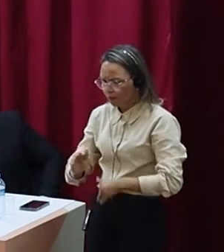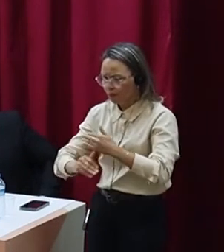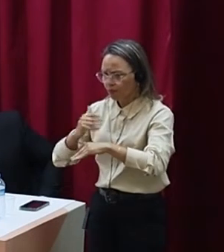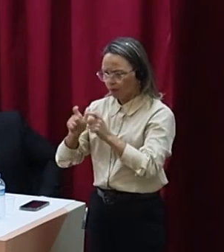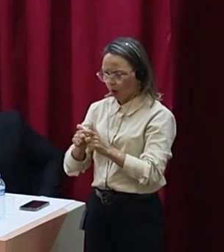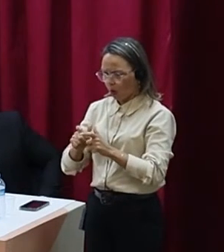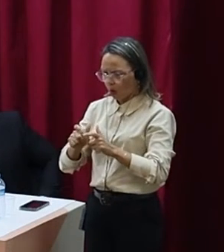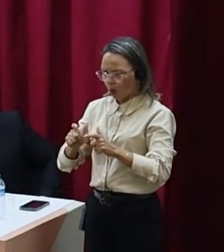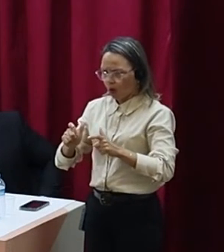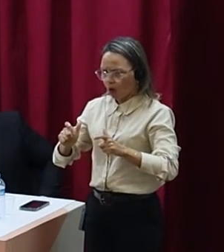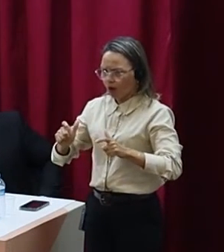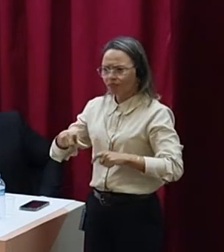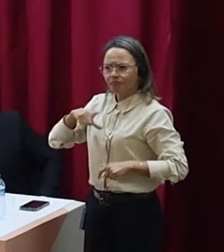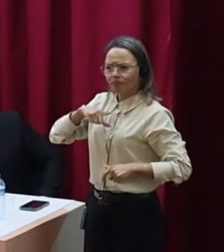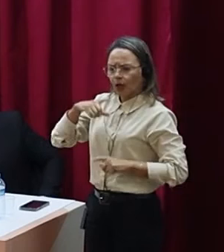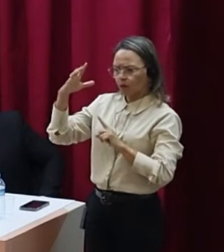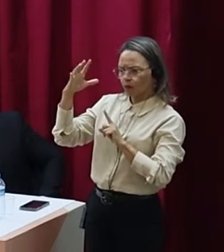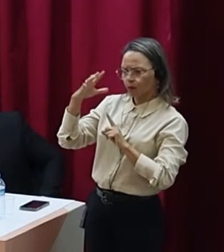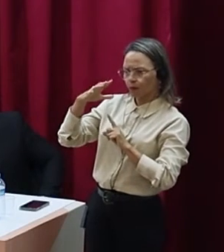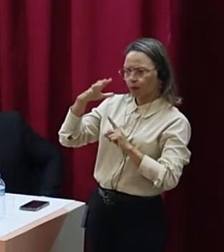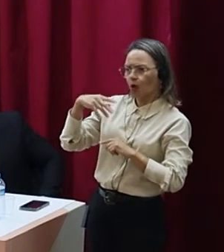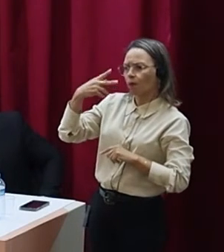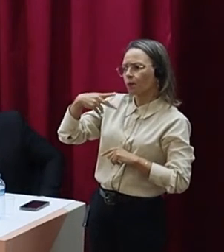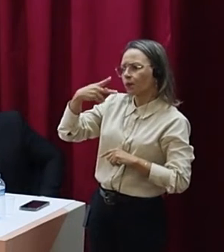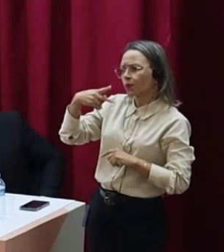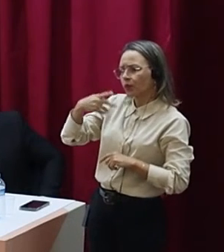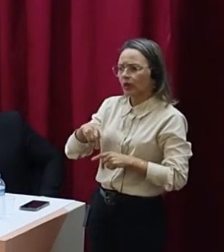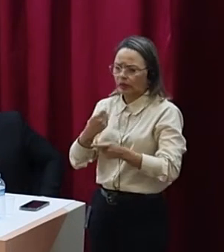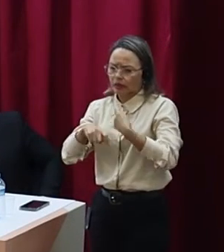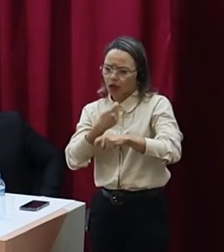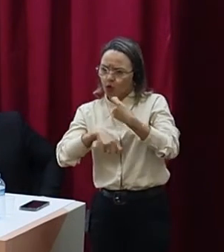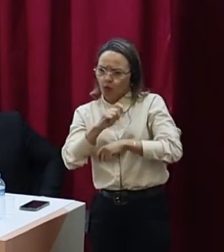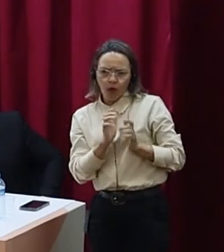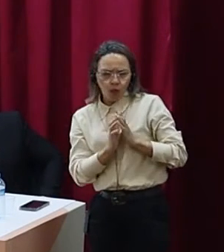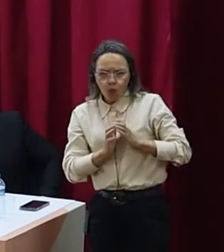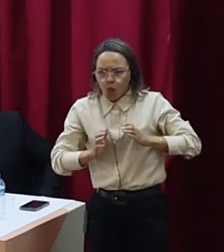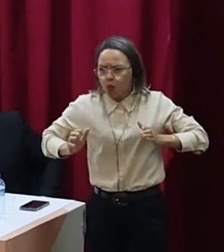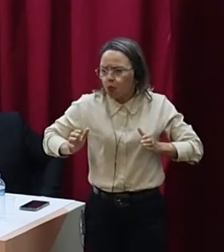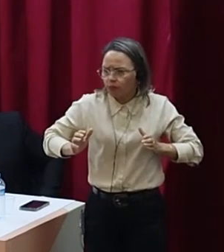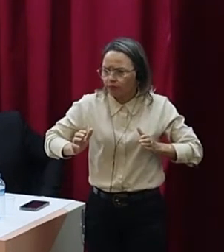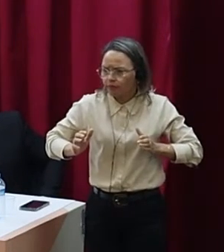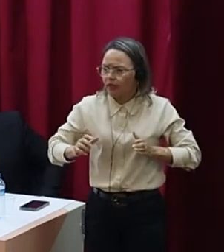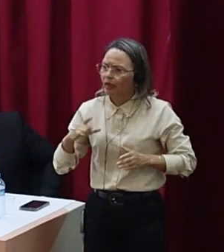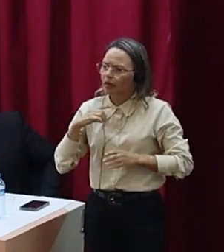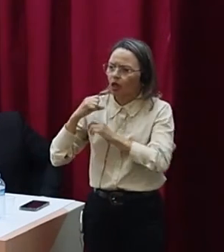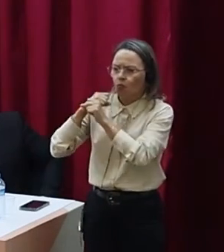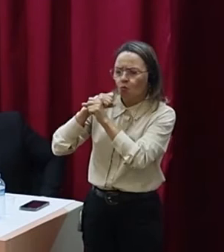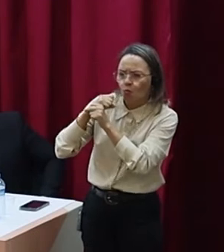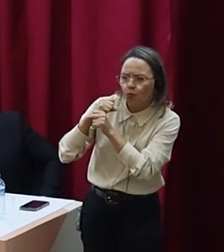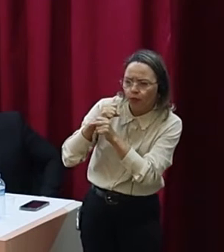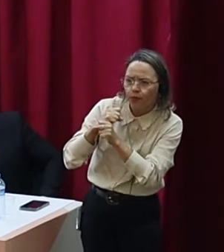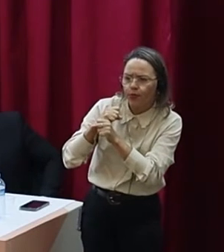una influencia política y económica gigantesca, ¿no? Hace un par de años, creo que